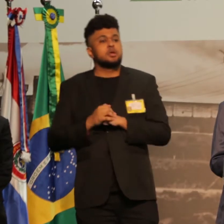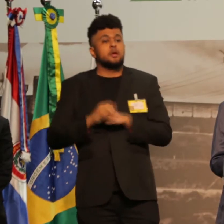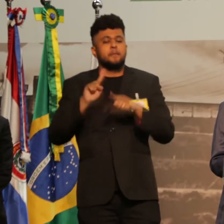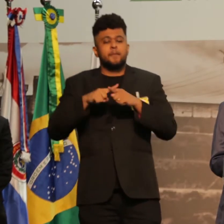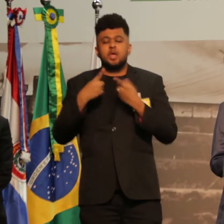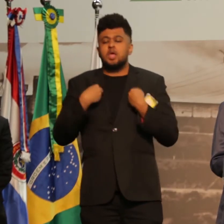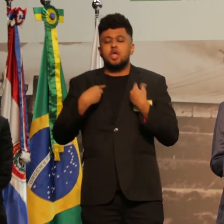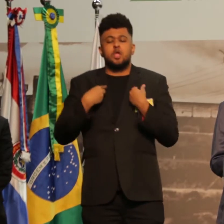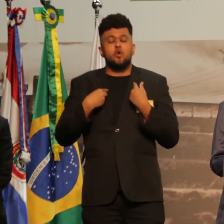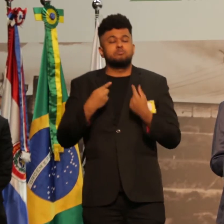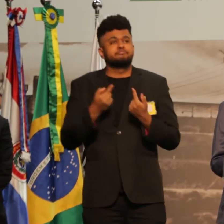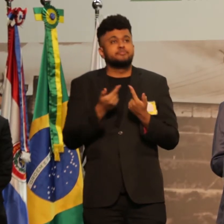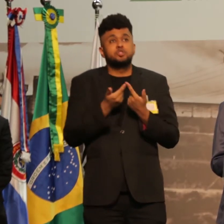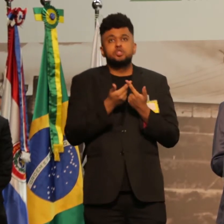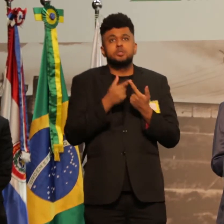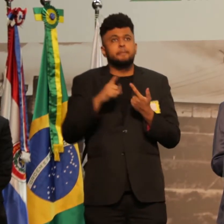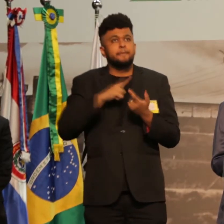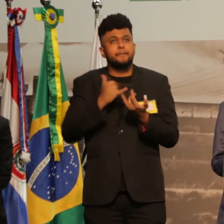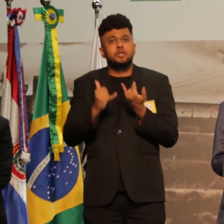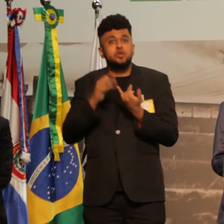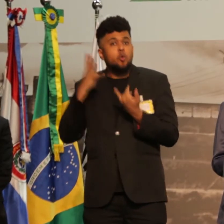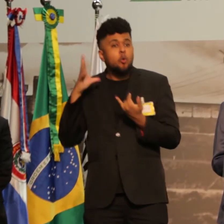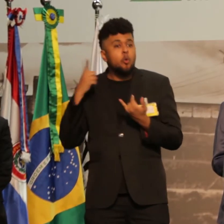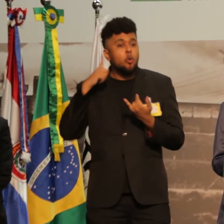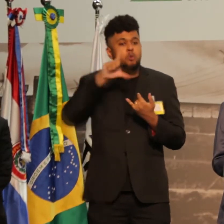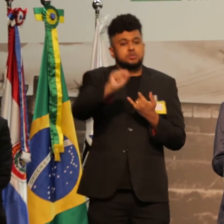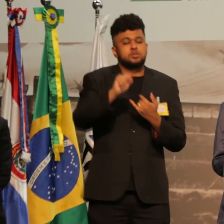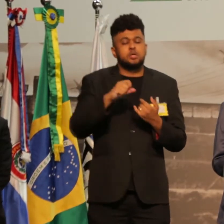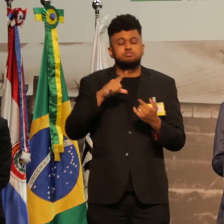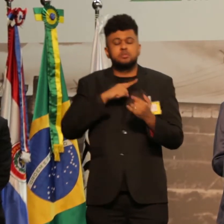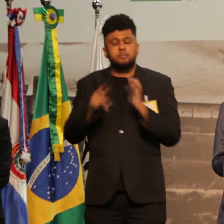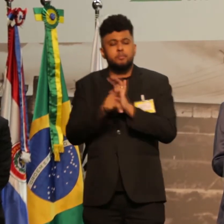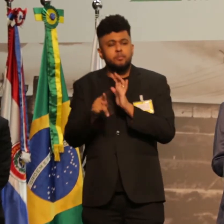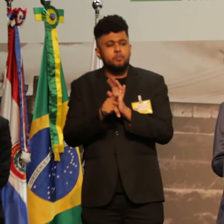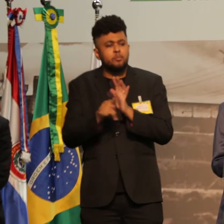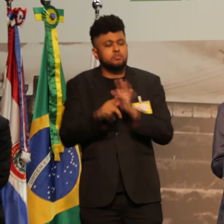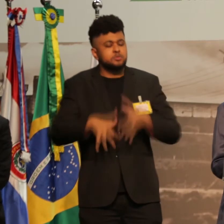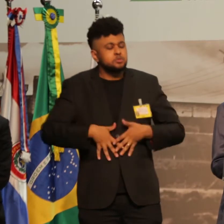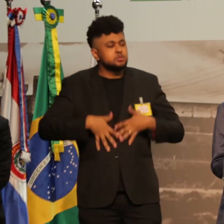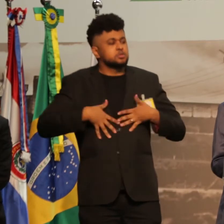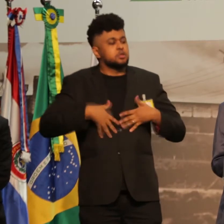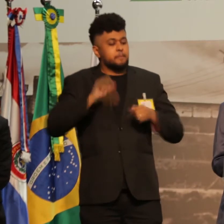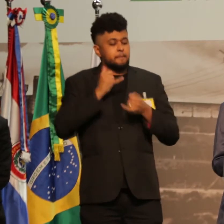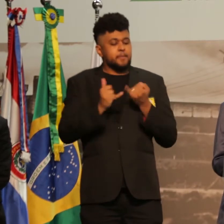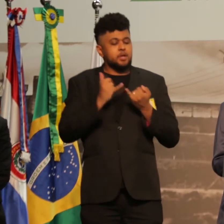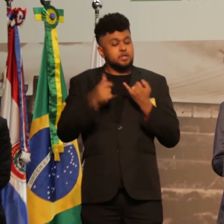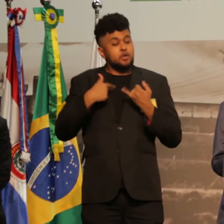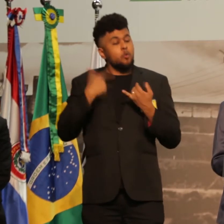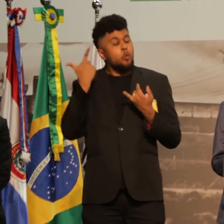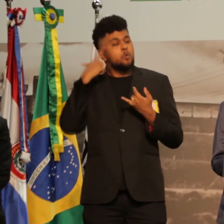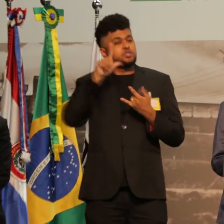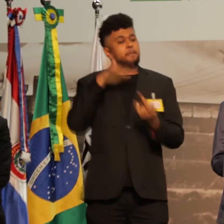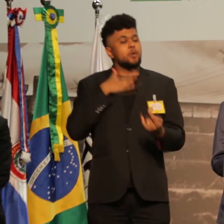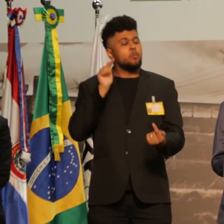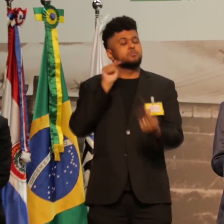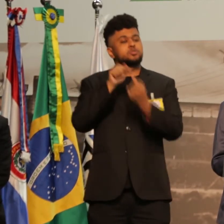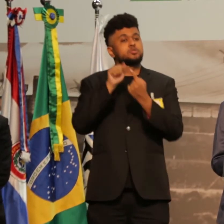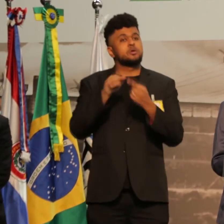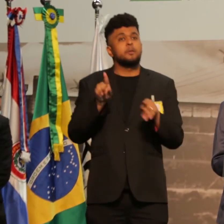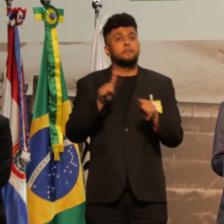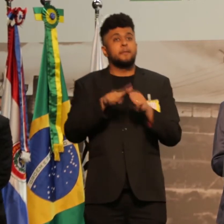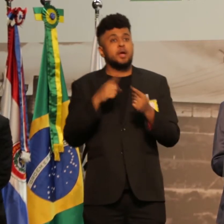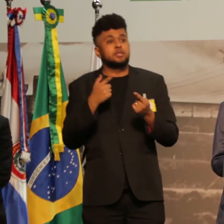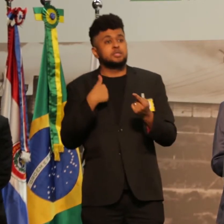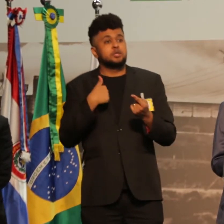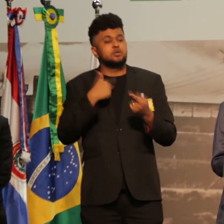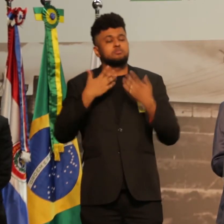portanto, sem ter conquistado essa cortejada satisfação do dever cumprido. Mas saio